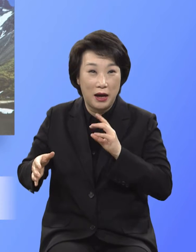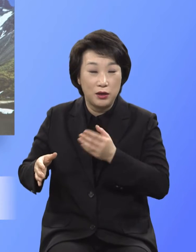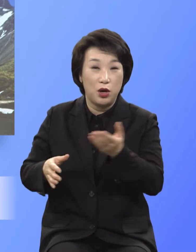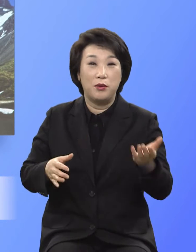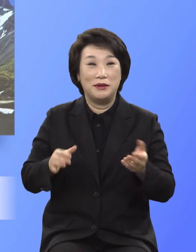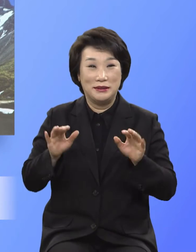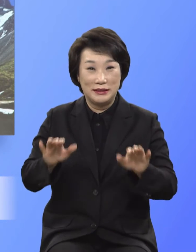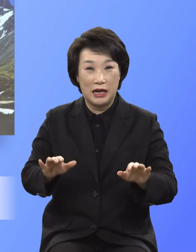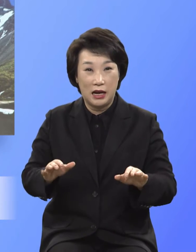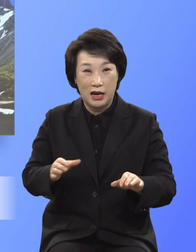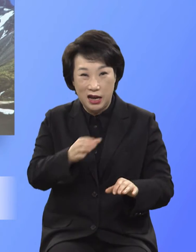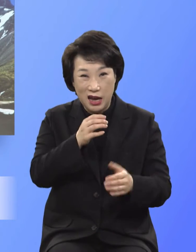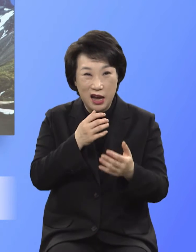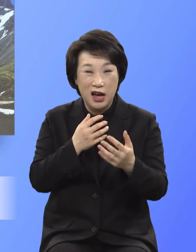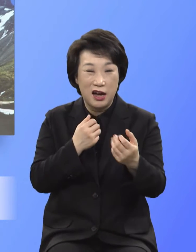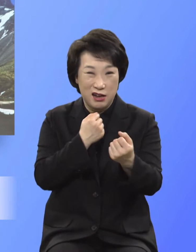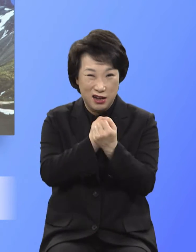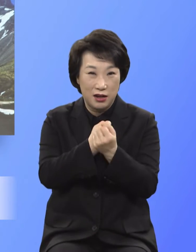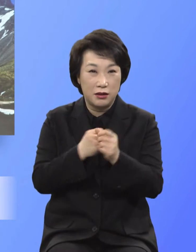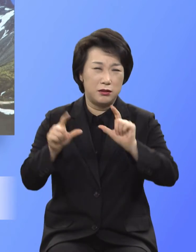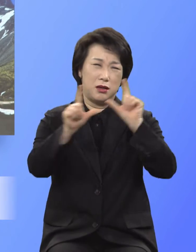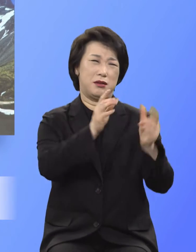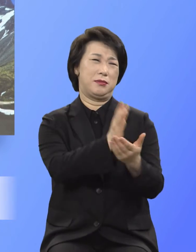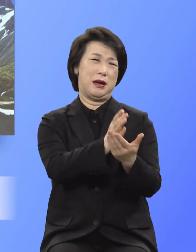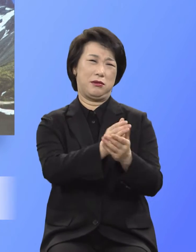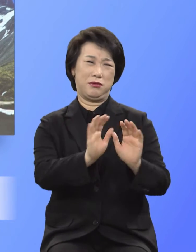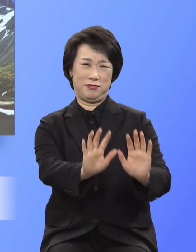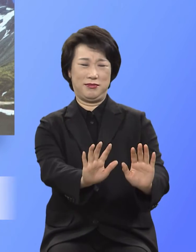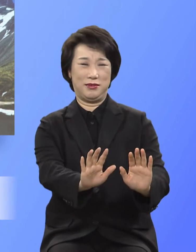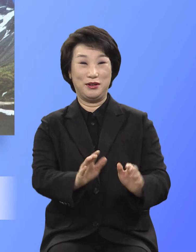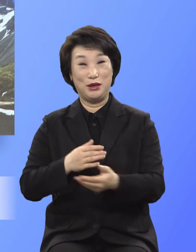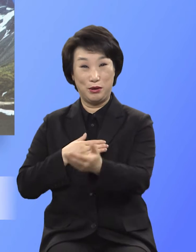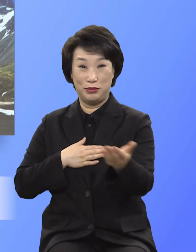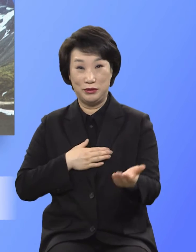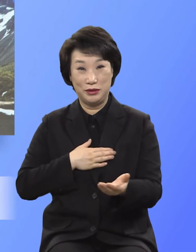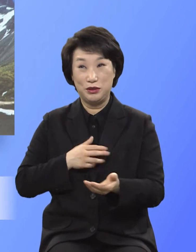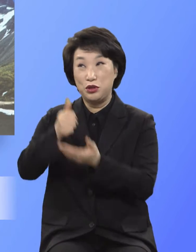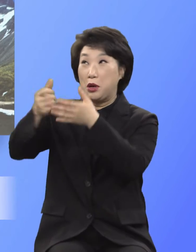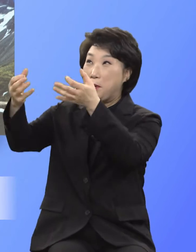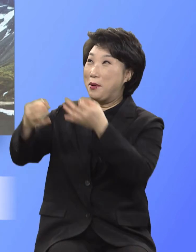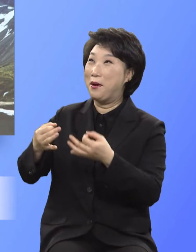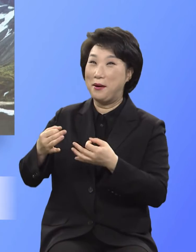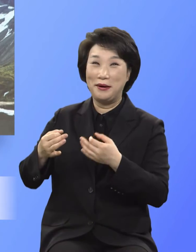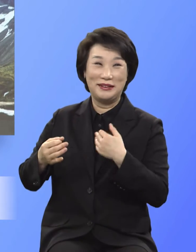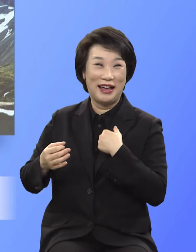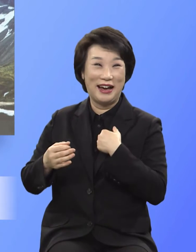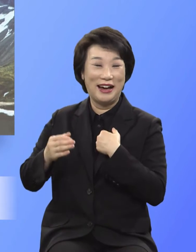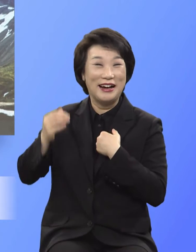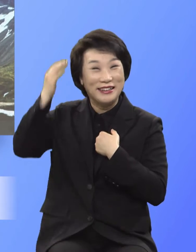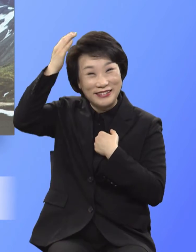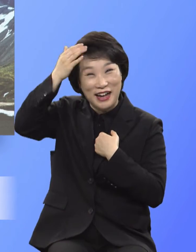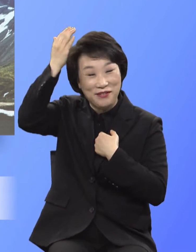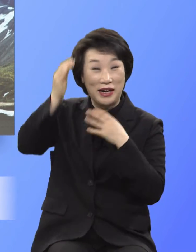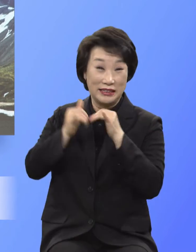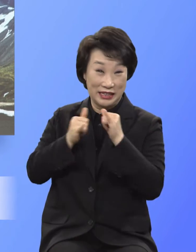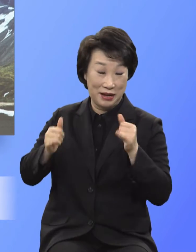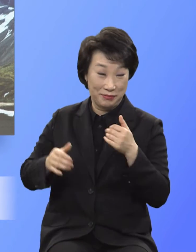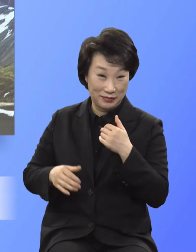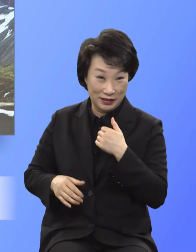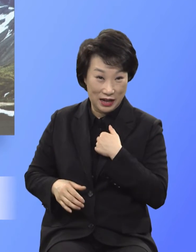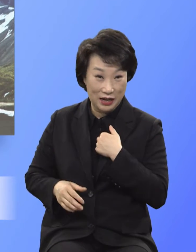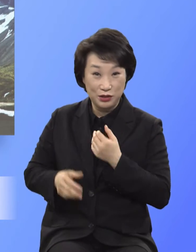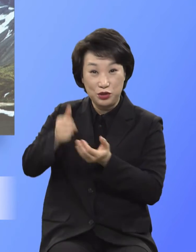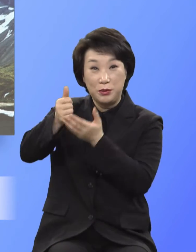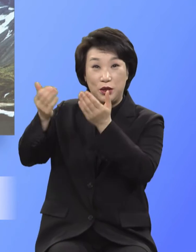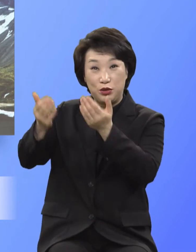육신이 있을 때 함부로 살지 말기를 바라며 가장 주님 보시기에 사랑받을 자로